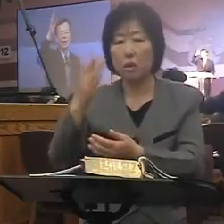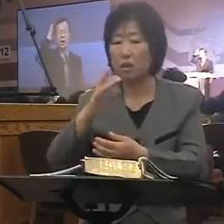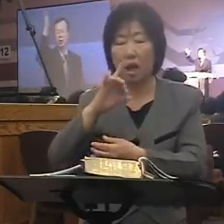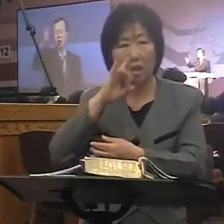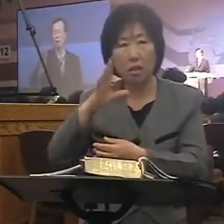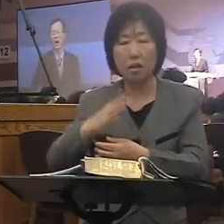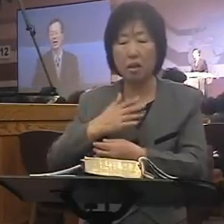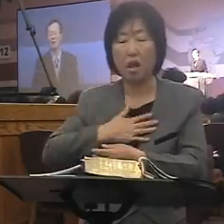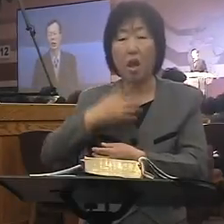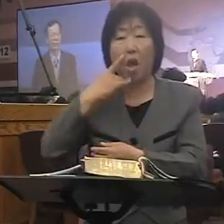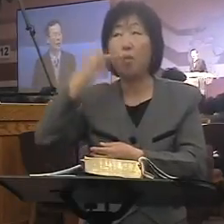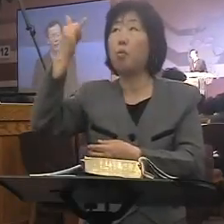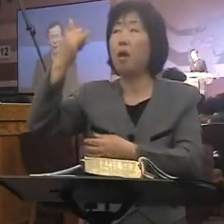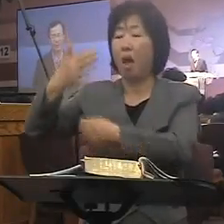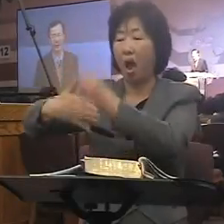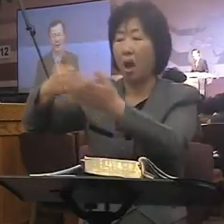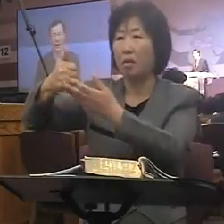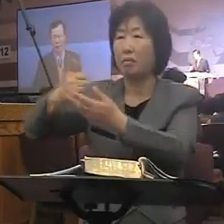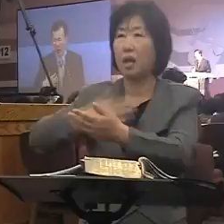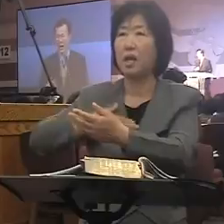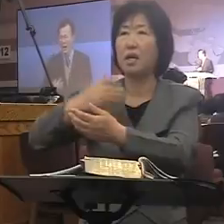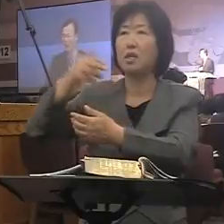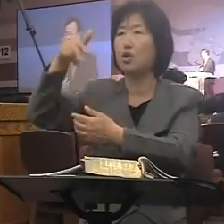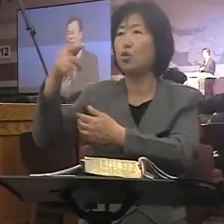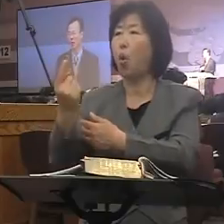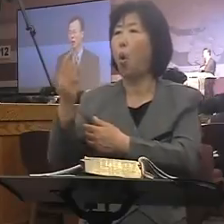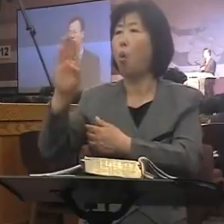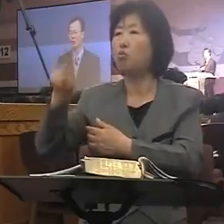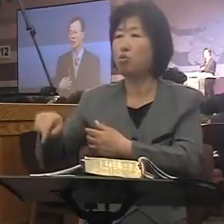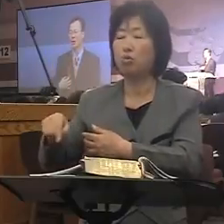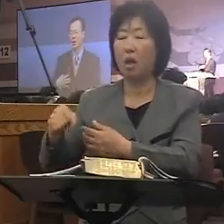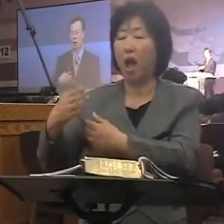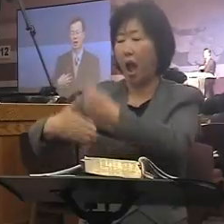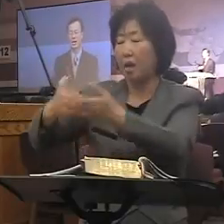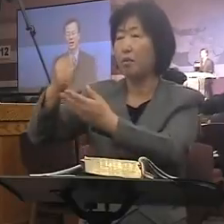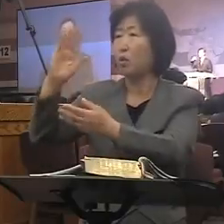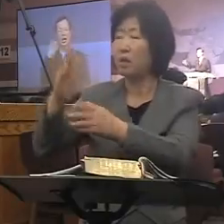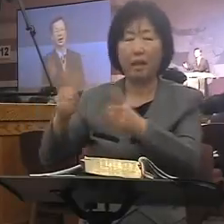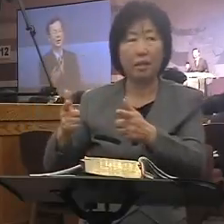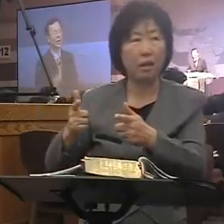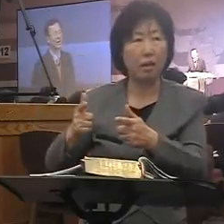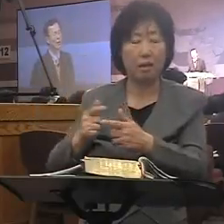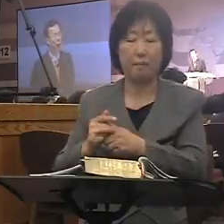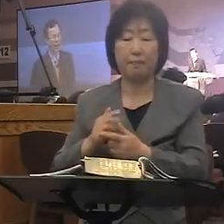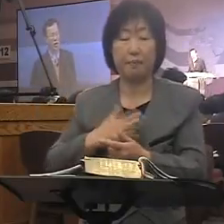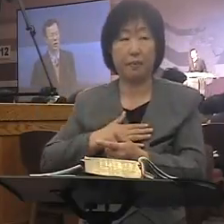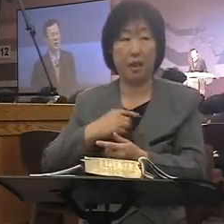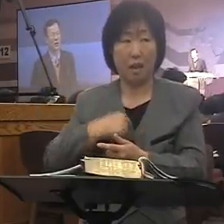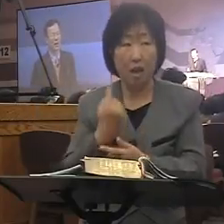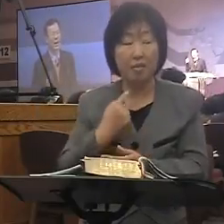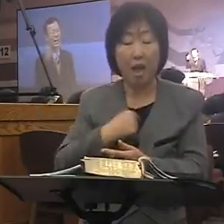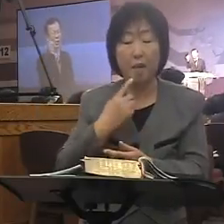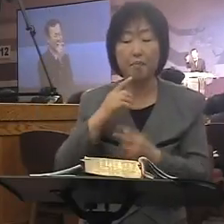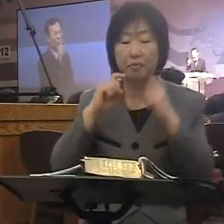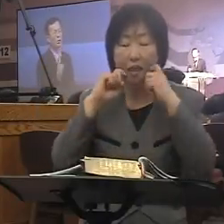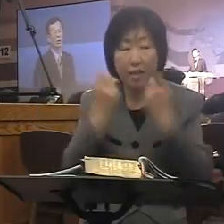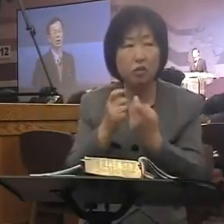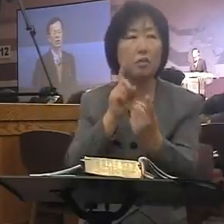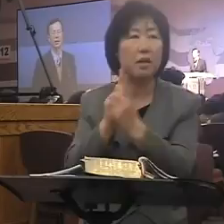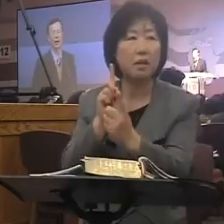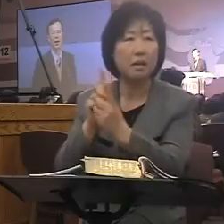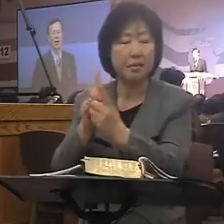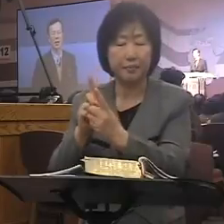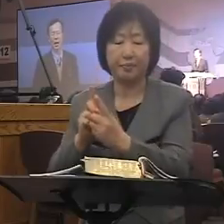부모님의 하나님, 조부의 하나님이 돼서는 안 됩니다. 나의 하나님이 되어야 돼요. 그 자리까지 나가기를 하나님이 원하시기 때문에